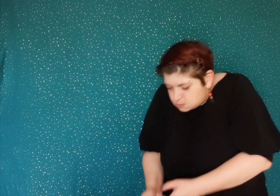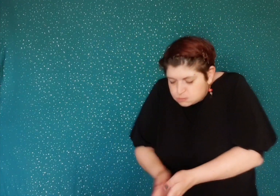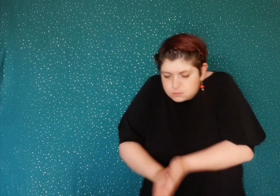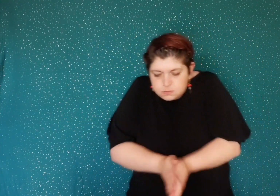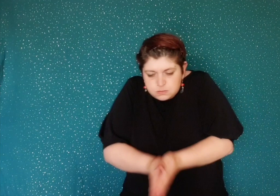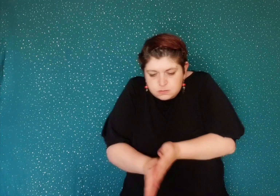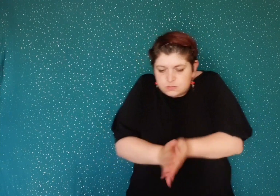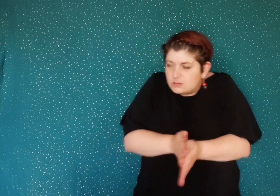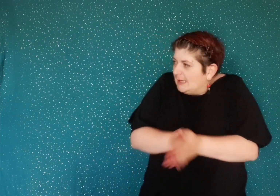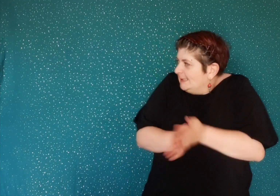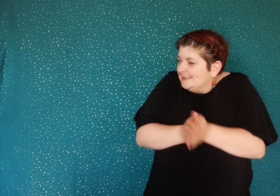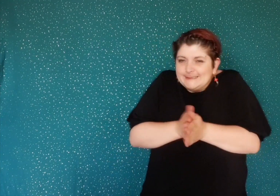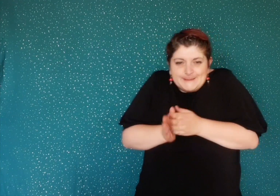puis